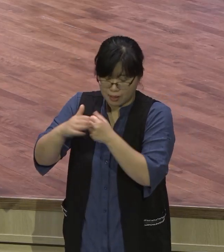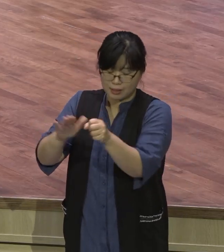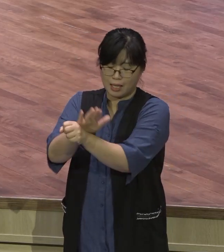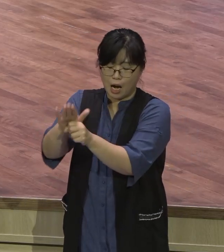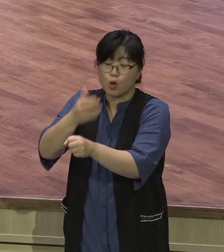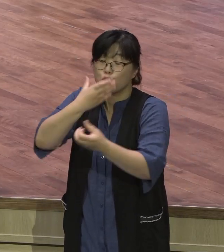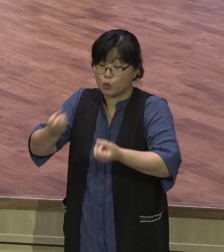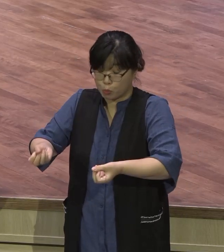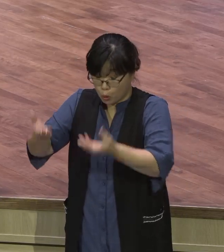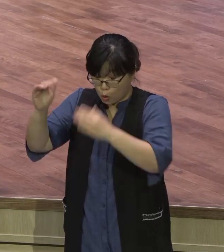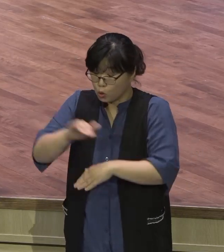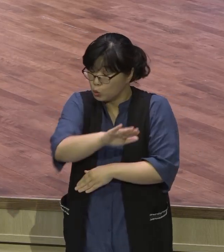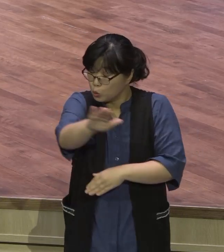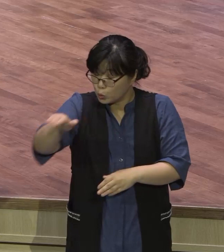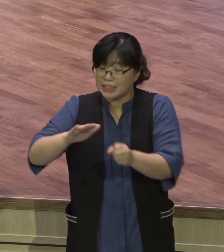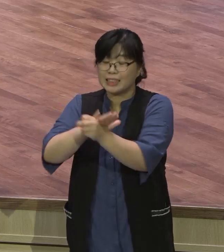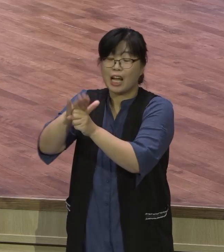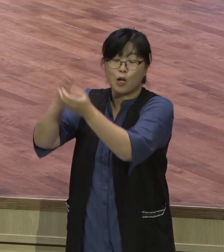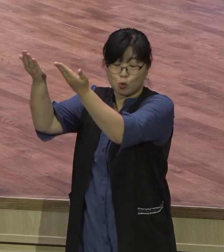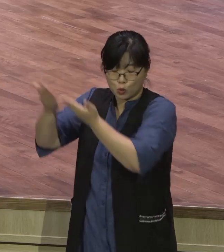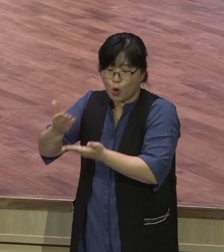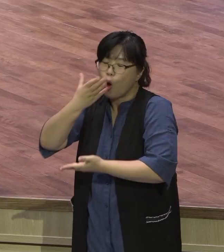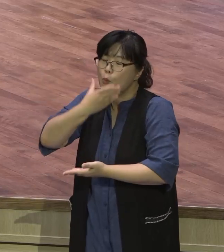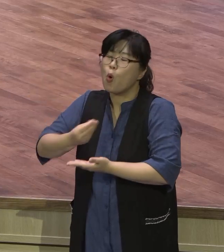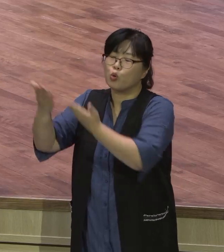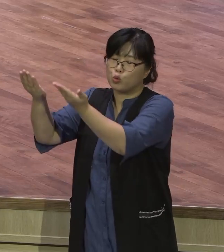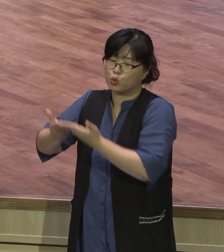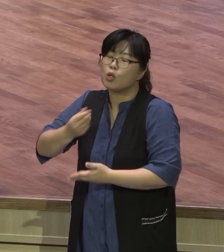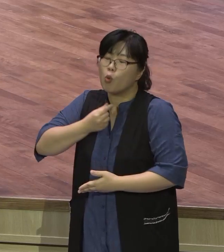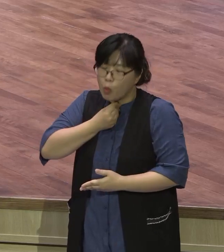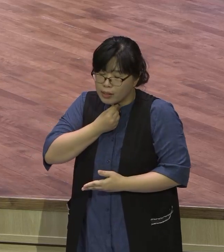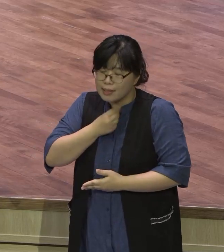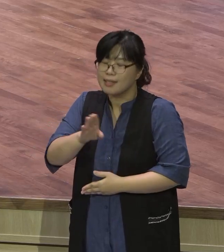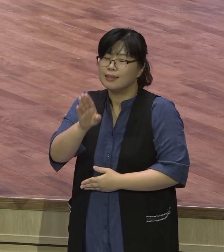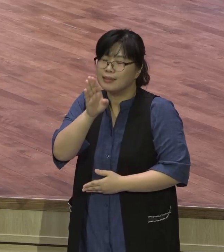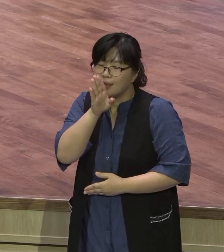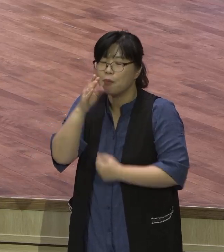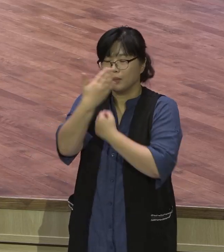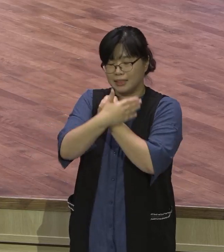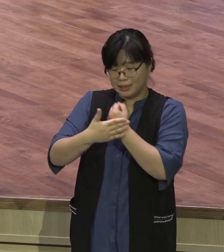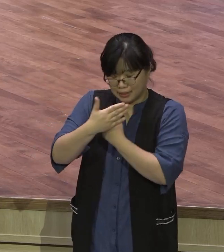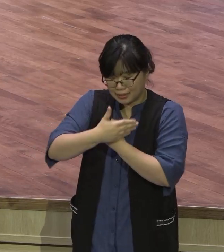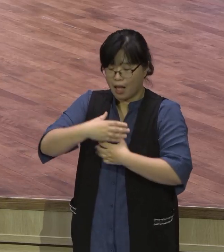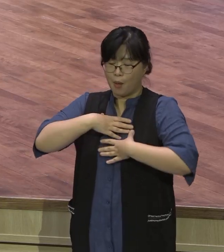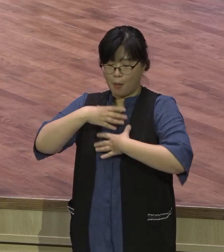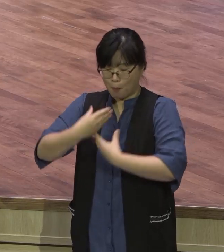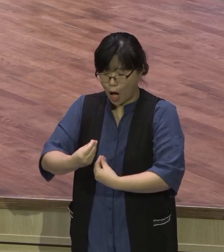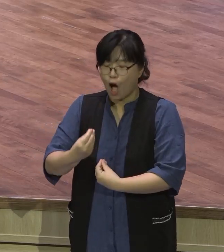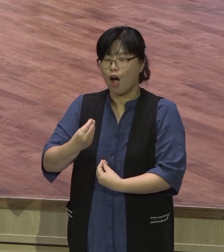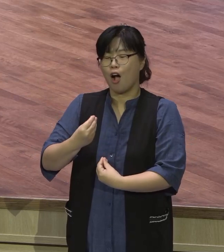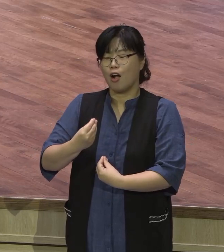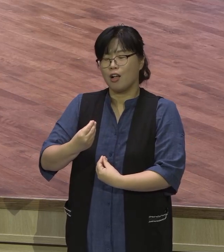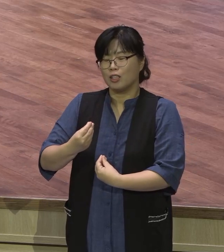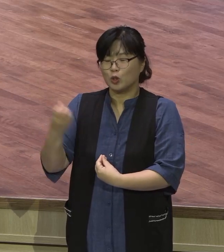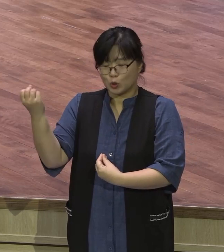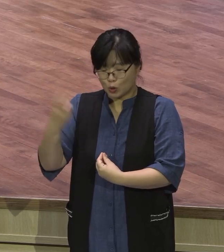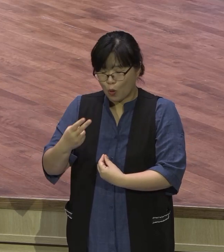참으로 우리를 사랑해 보호해 주시고 원하신대 참 은혜 평강 이 축복이 우리 모든